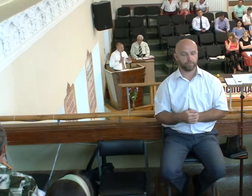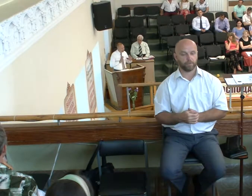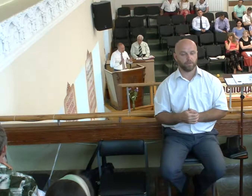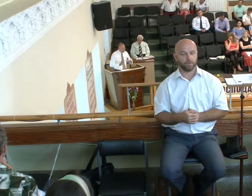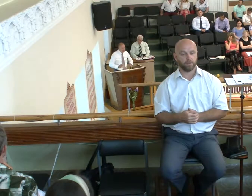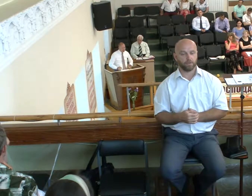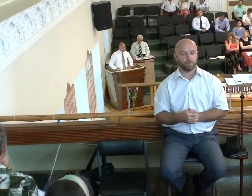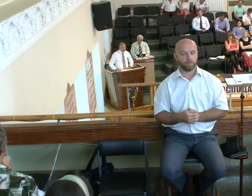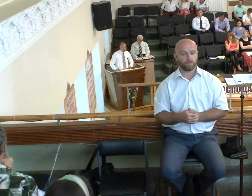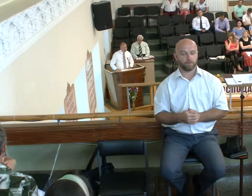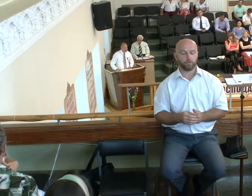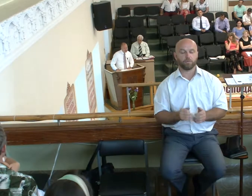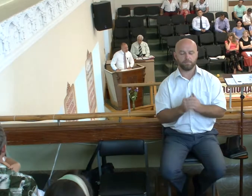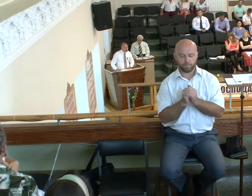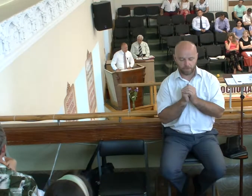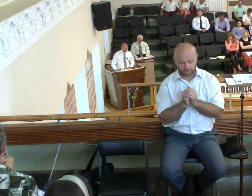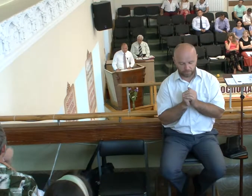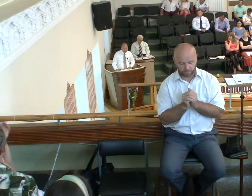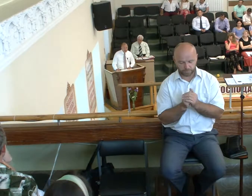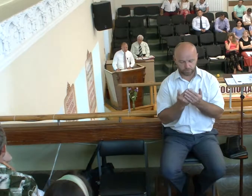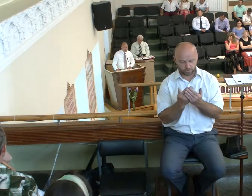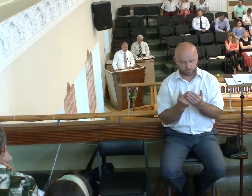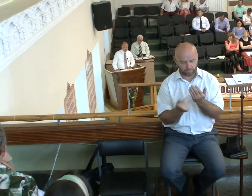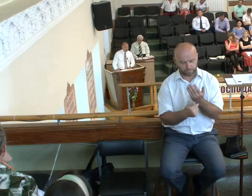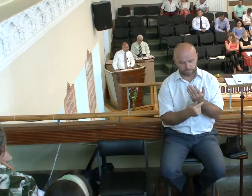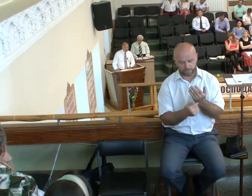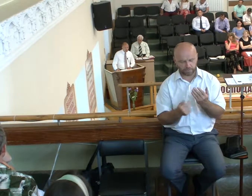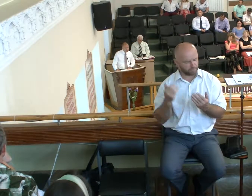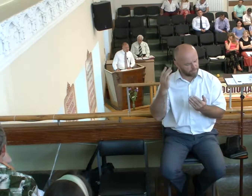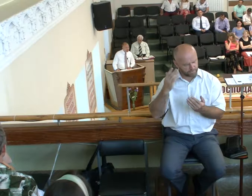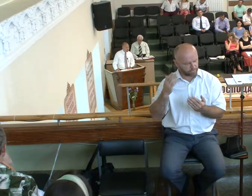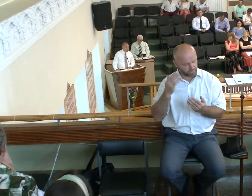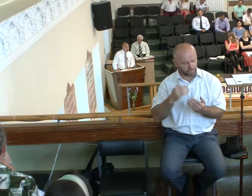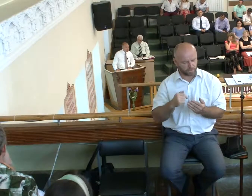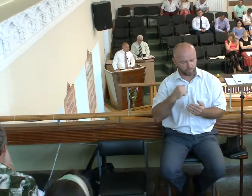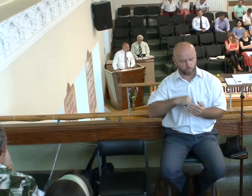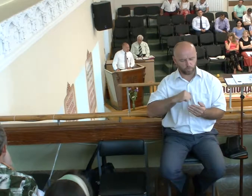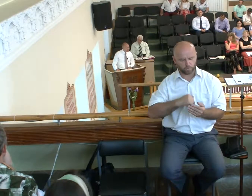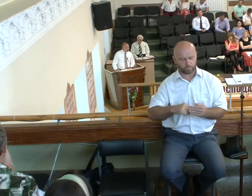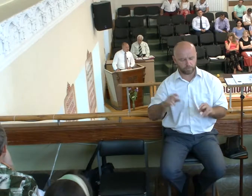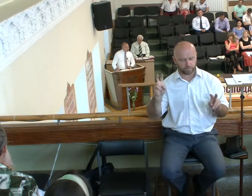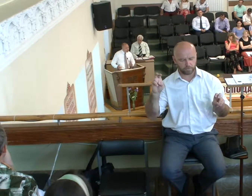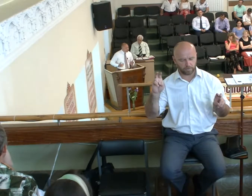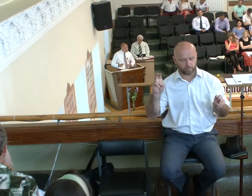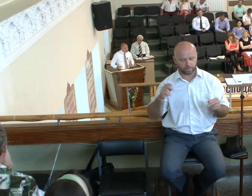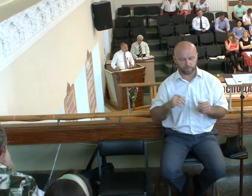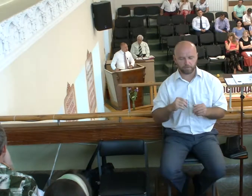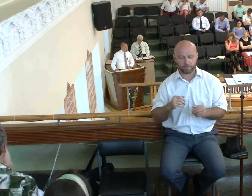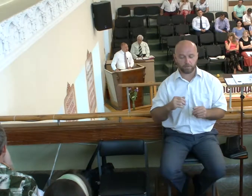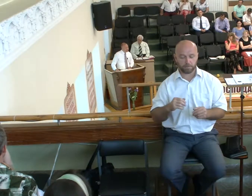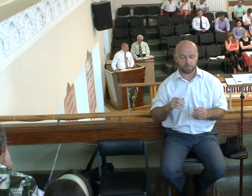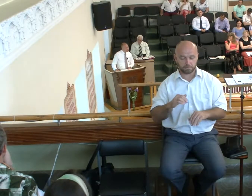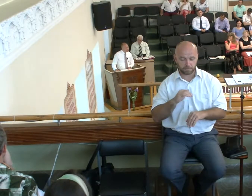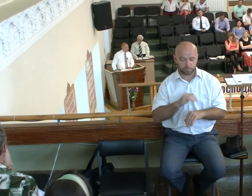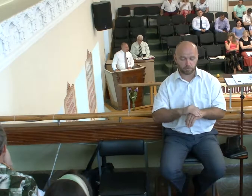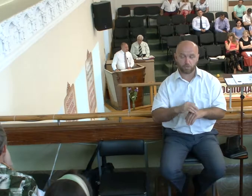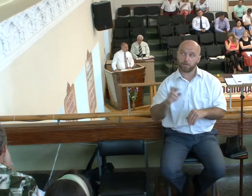посвященного, который молился, читал Писание. Мы вместе с ним рассуждали на духовные темы, и было видно, как Бог его